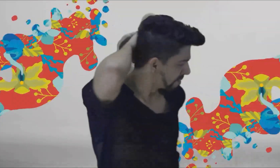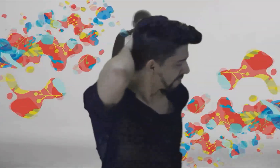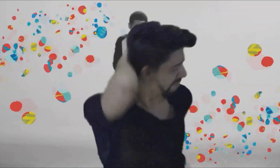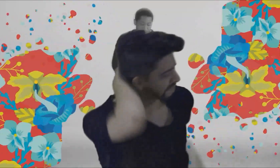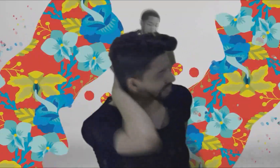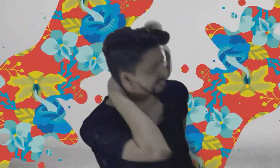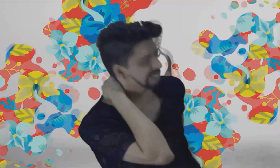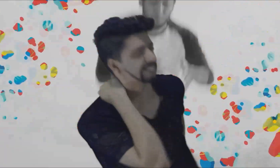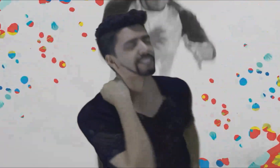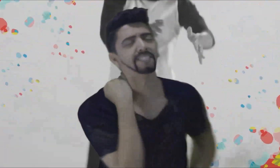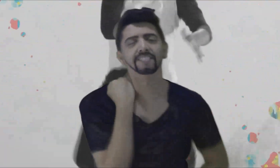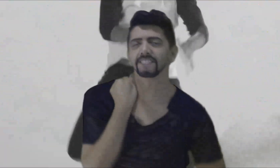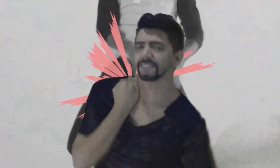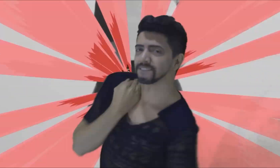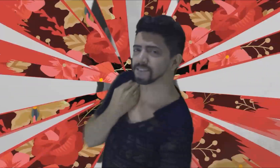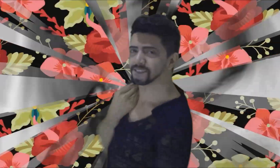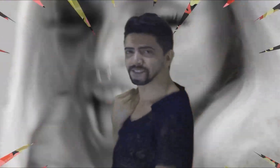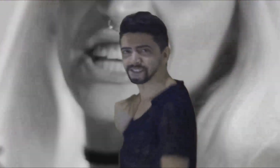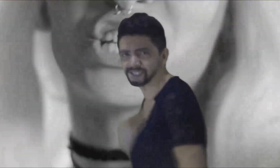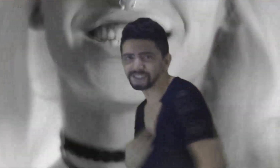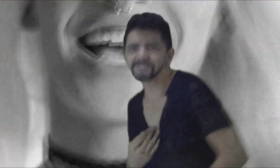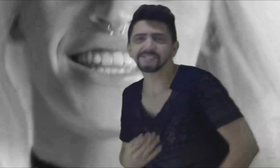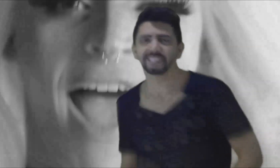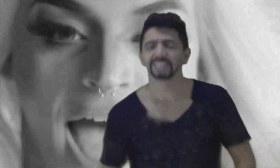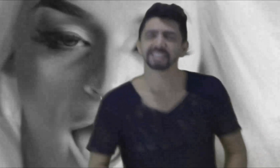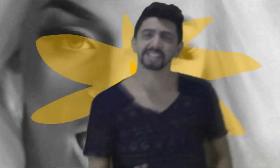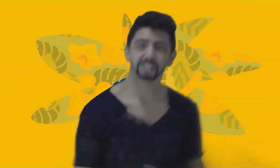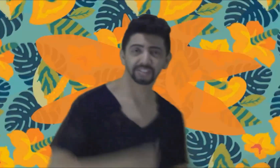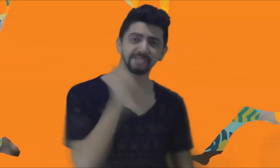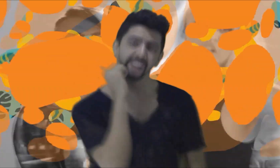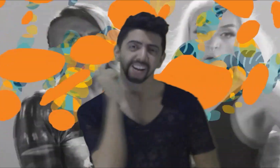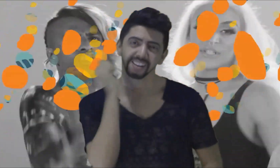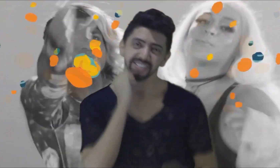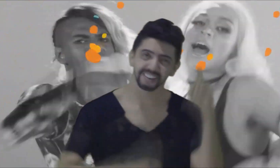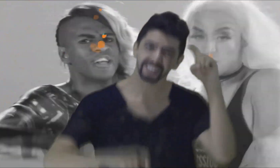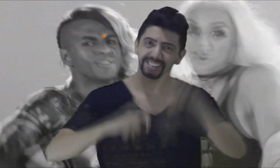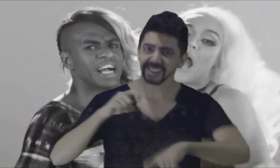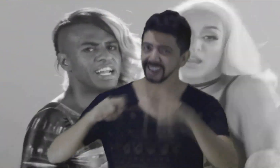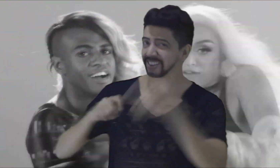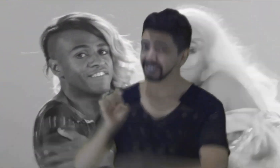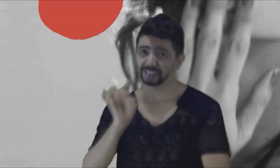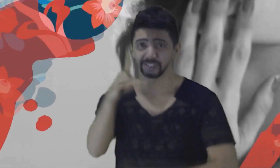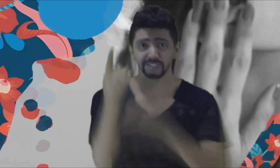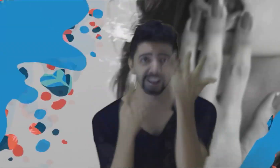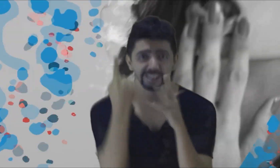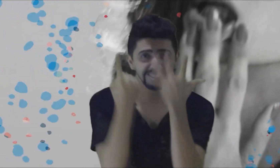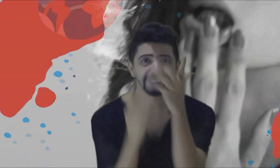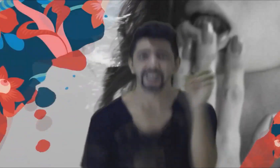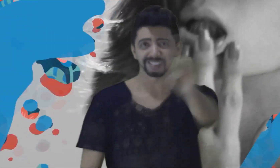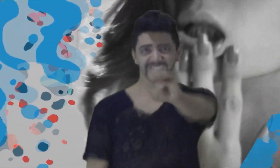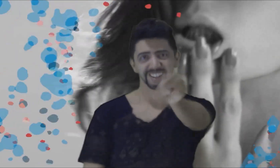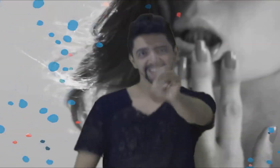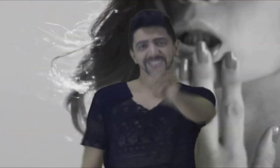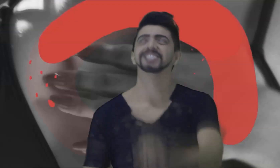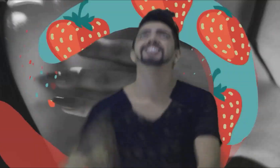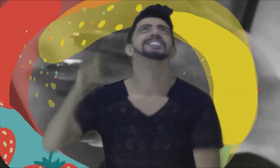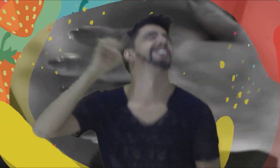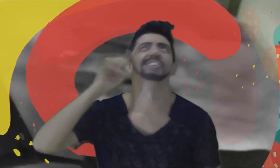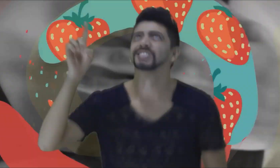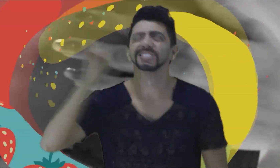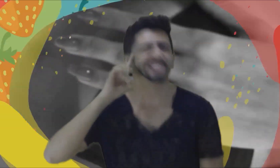linda, na quarta eu sou cinza. Ressuscita! Eu não espero o carnaval chegar pra ser